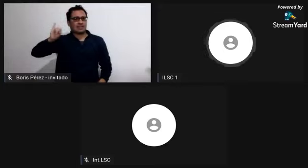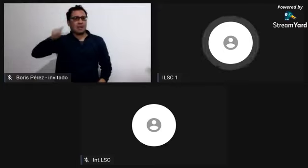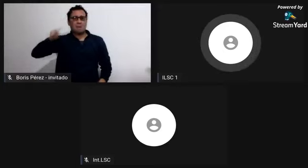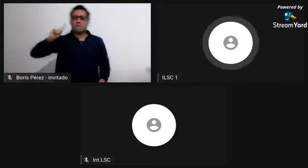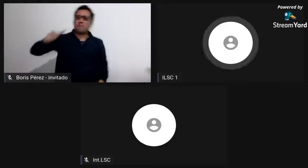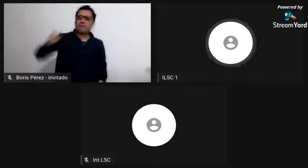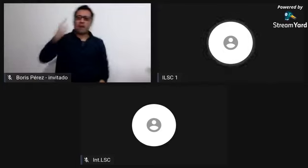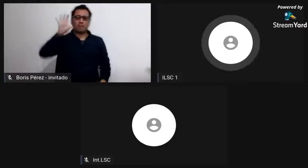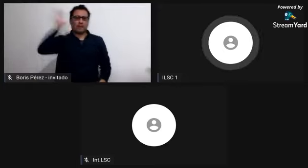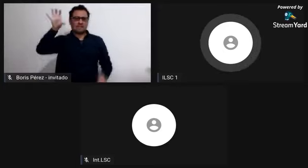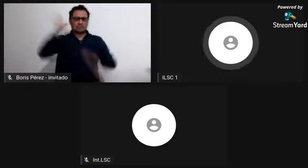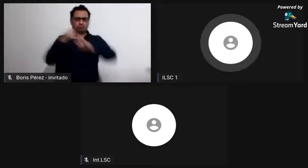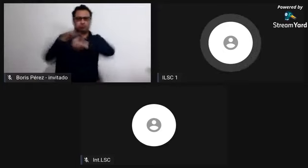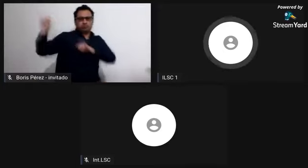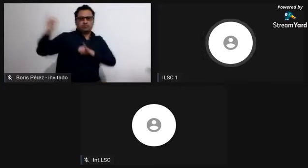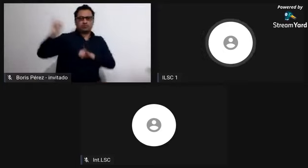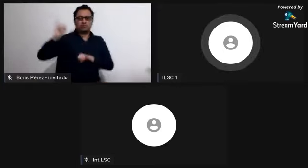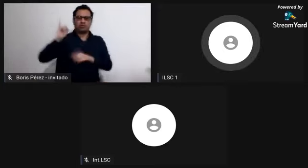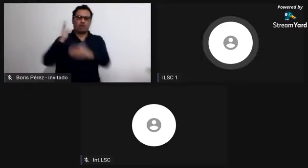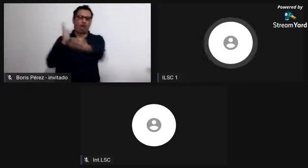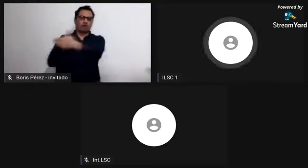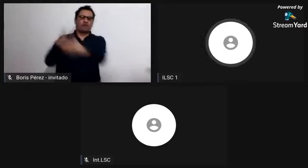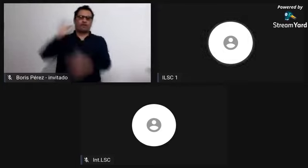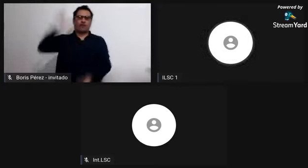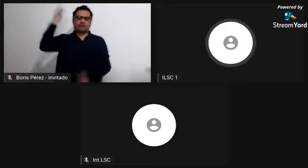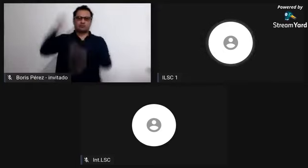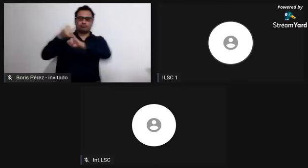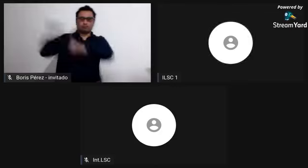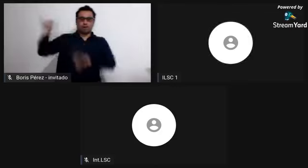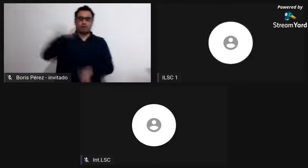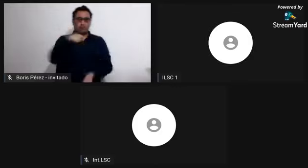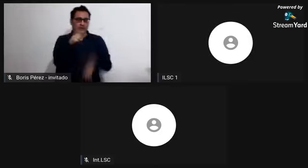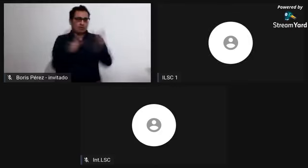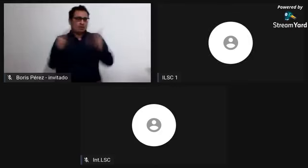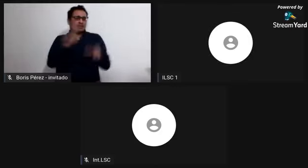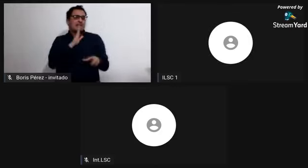libertados y que huyeron hacia Haití.